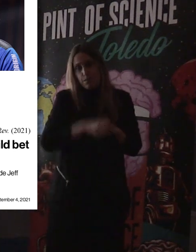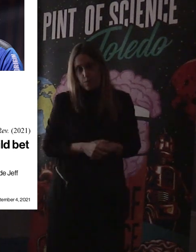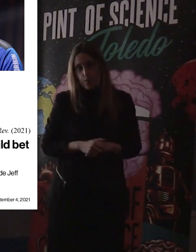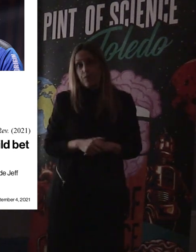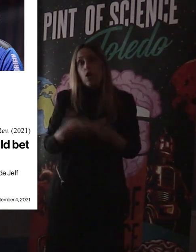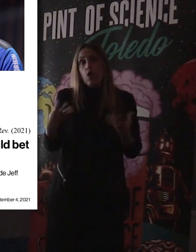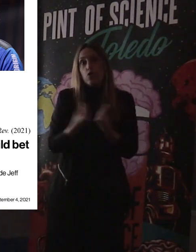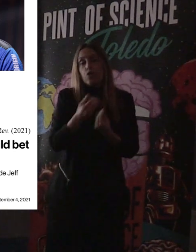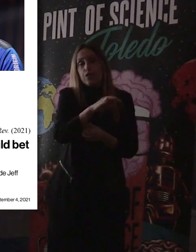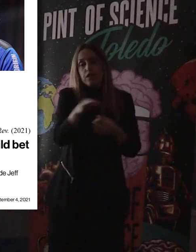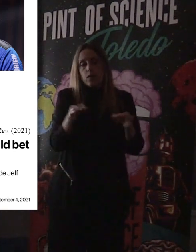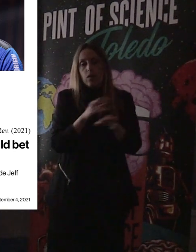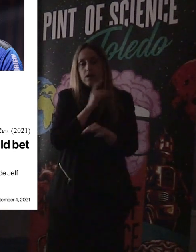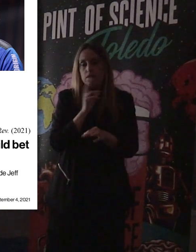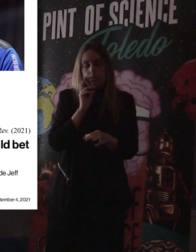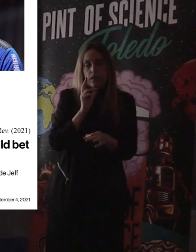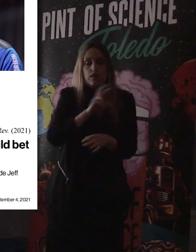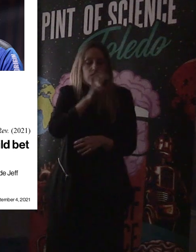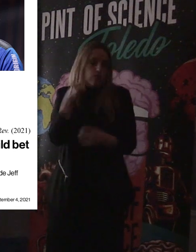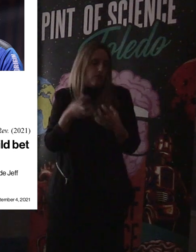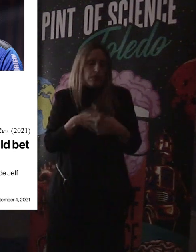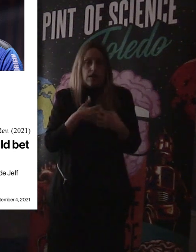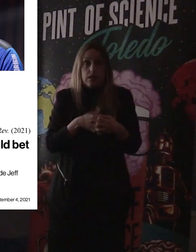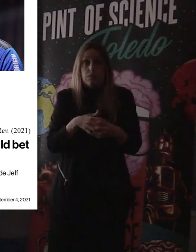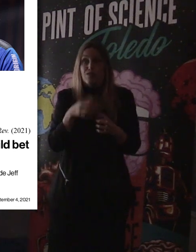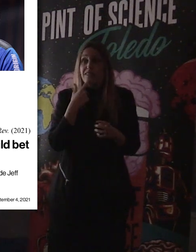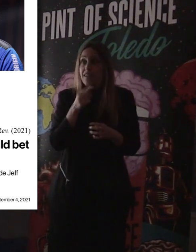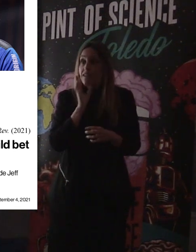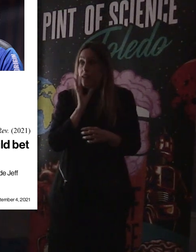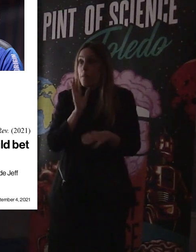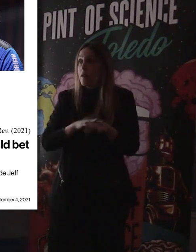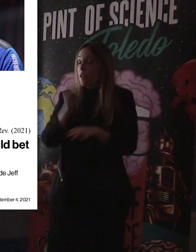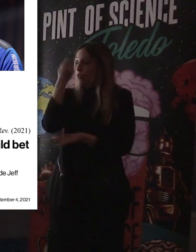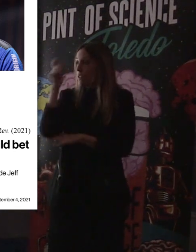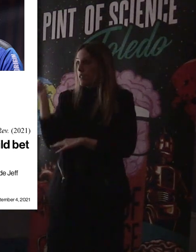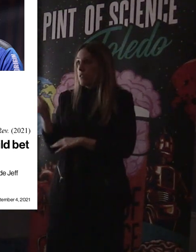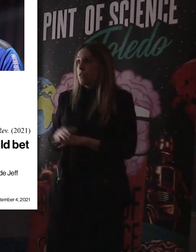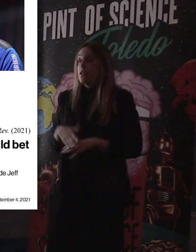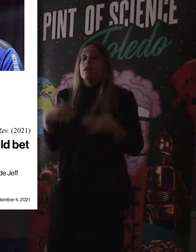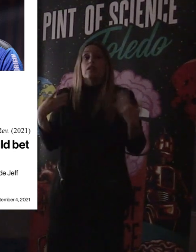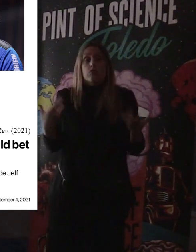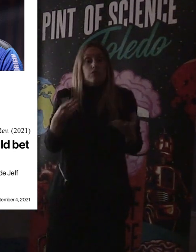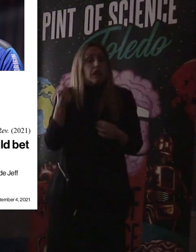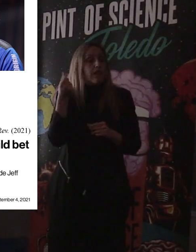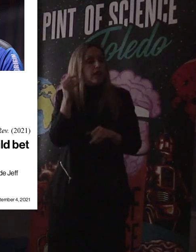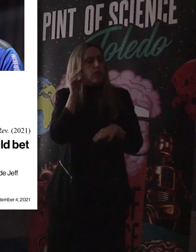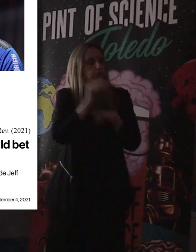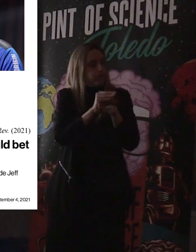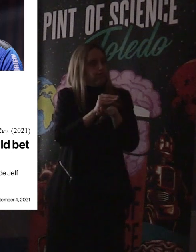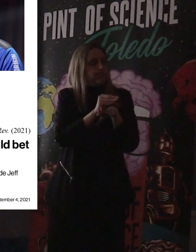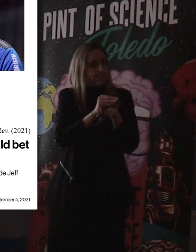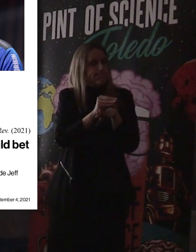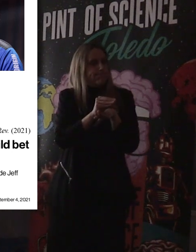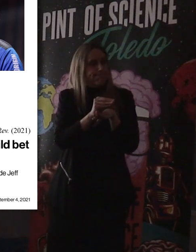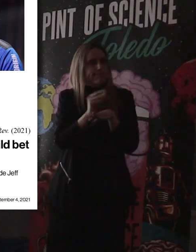las otros mecanismos que mencioné para lograr esto. Entonces se está invirtiendo mucho dinero en